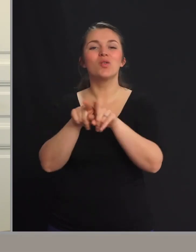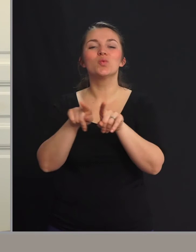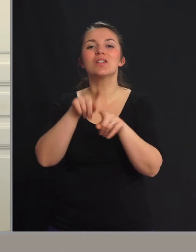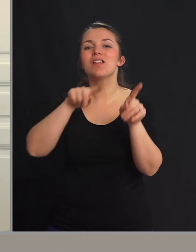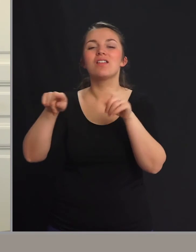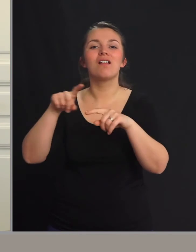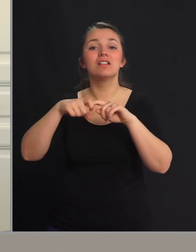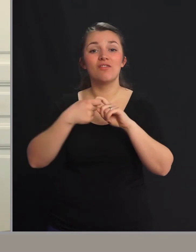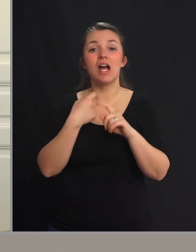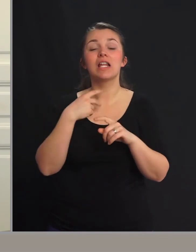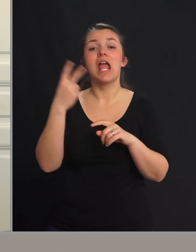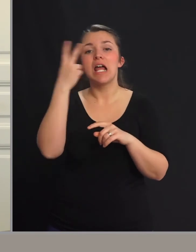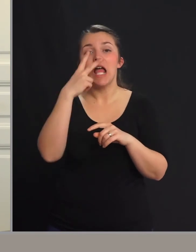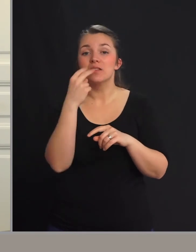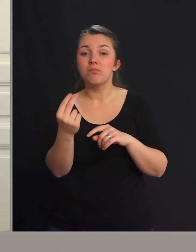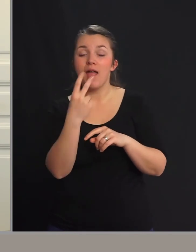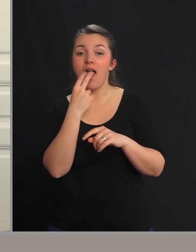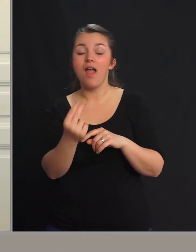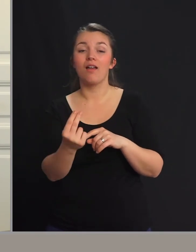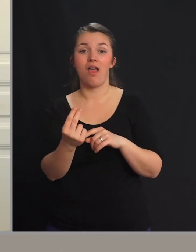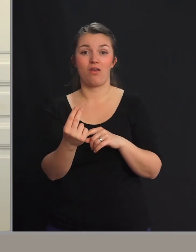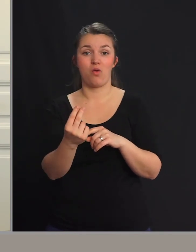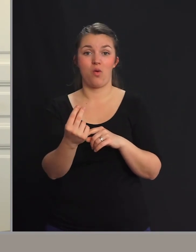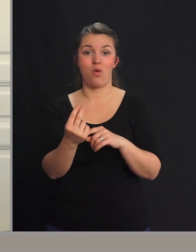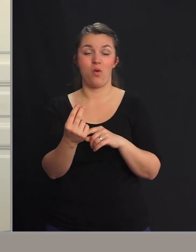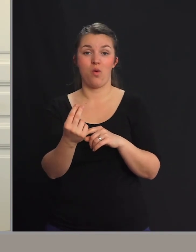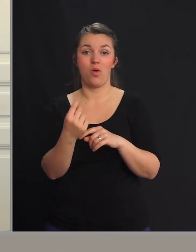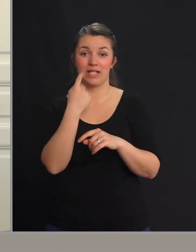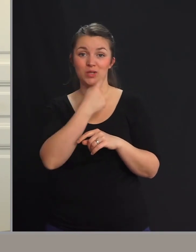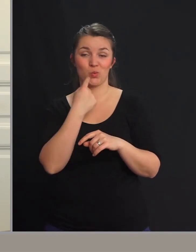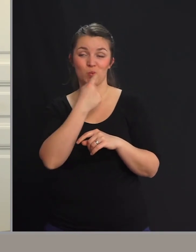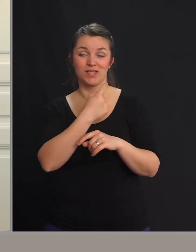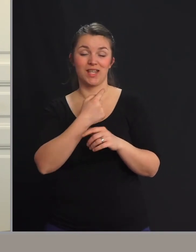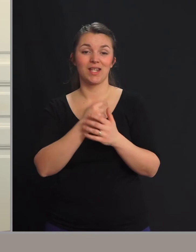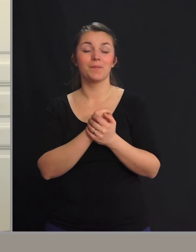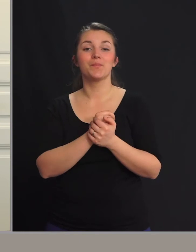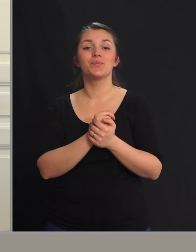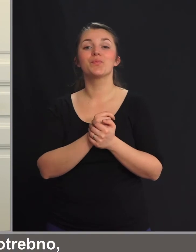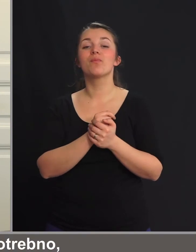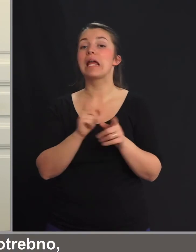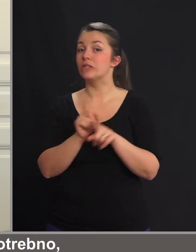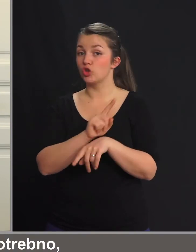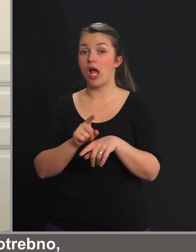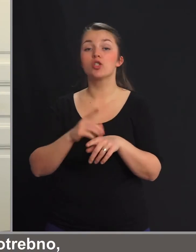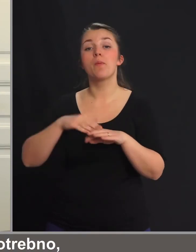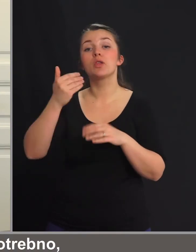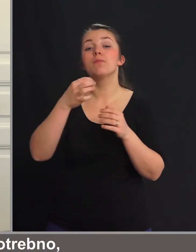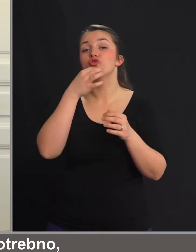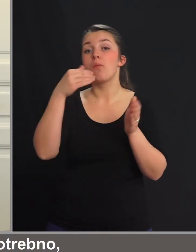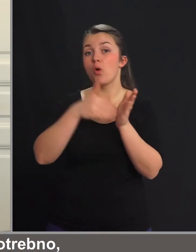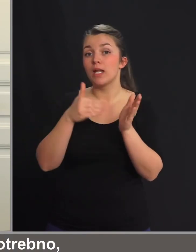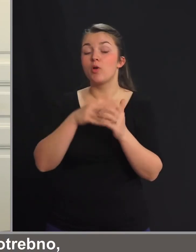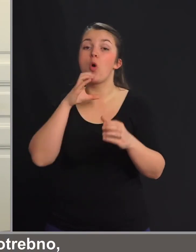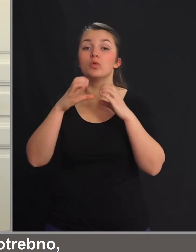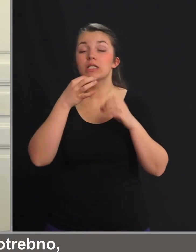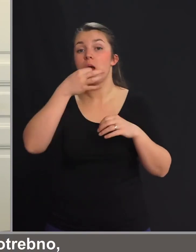običajno tudi nekatere stvari razberejo iz ust. Hkrati pa potem, če je potrebno,